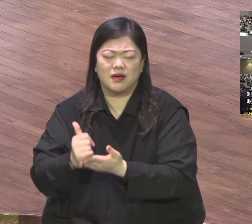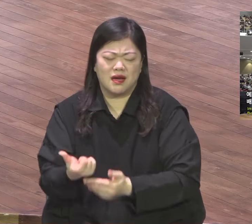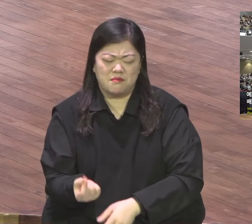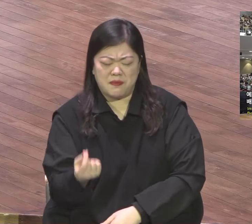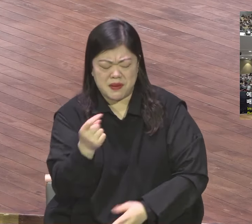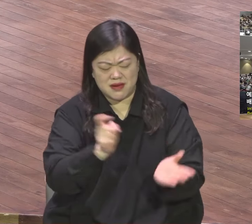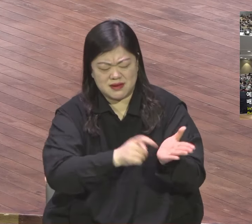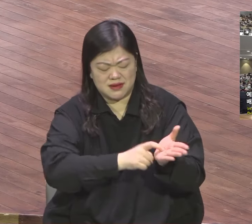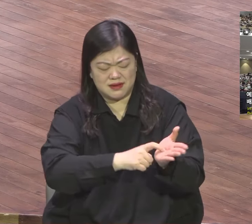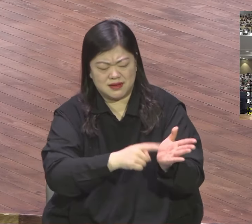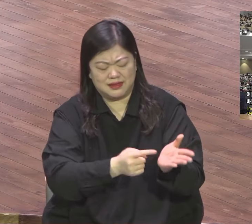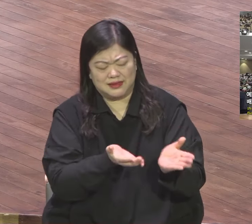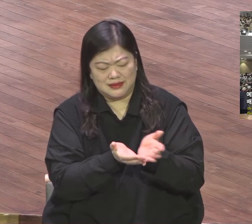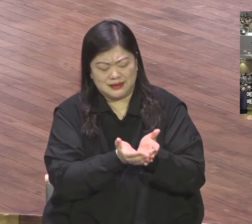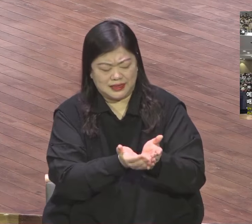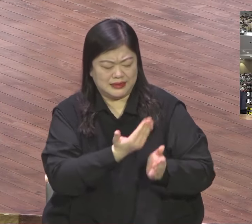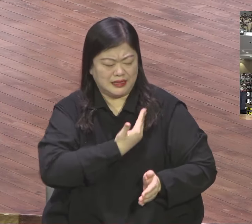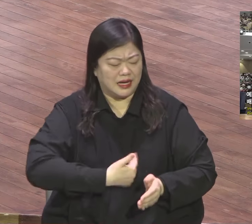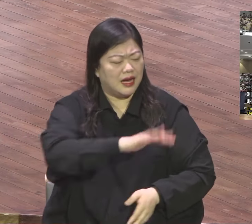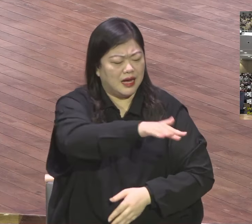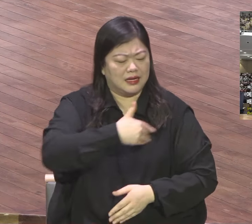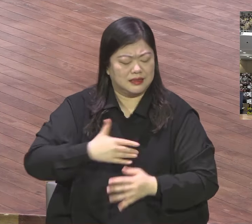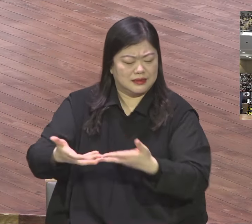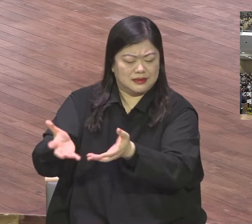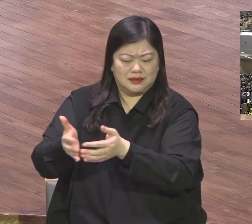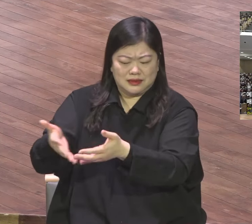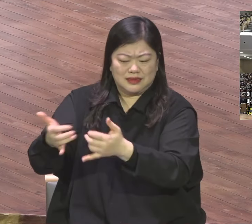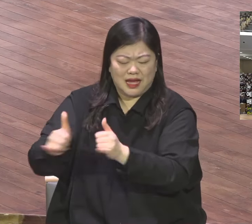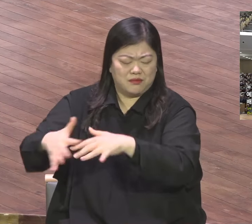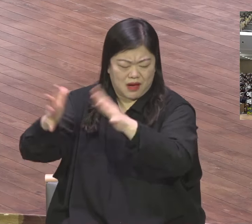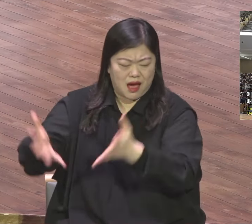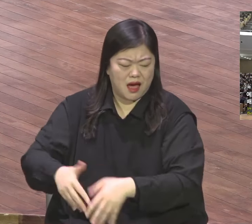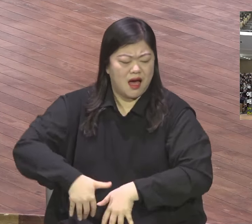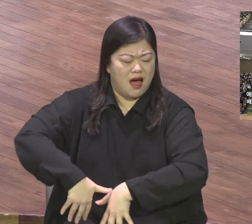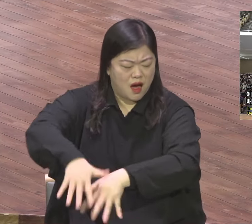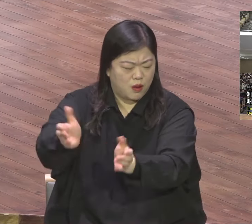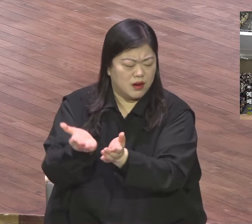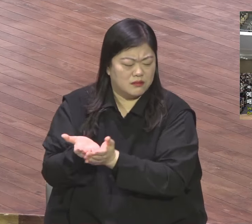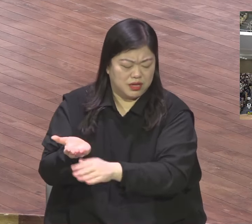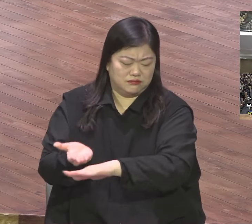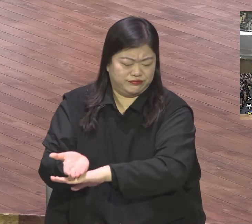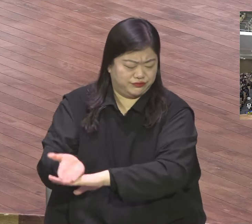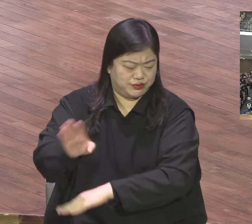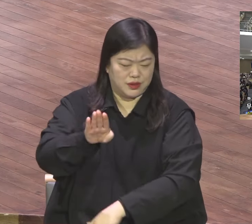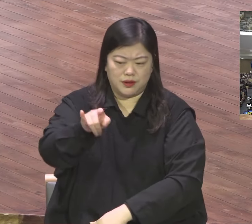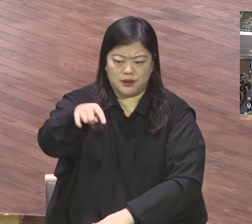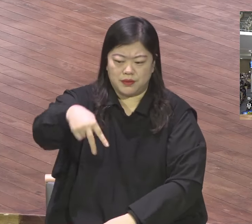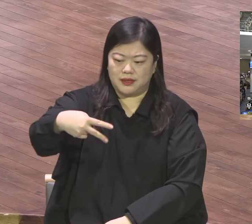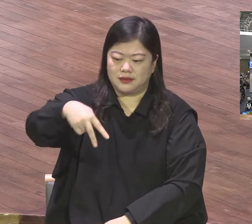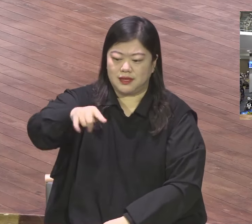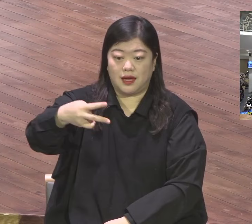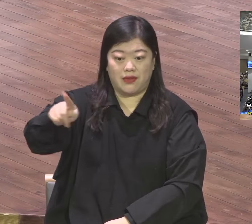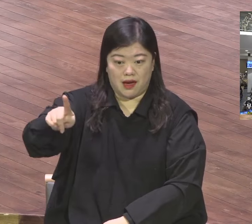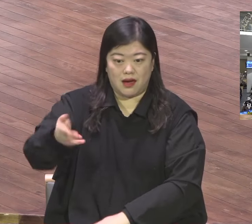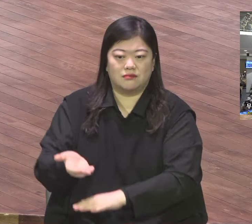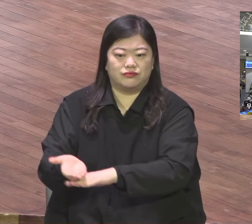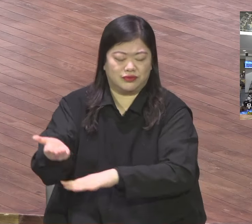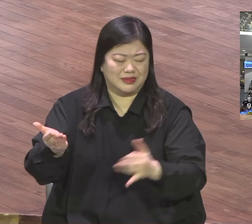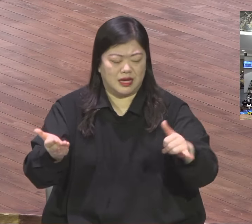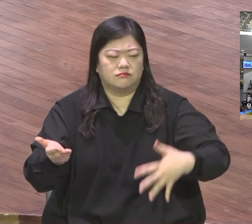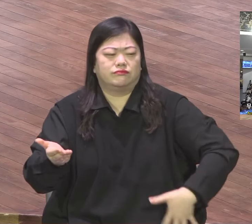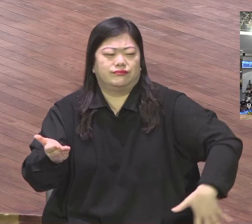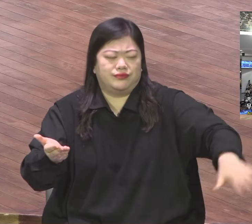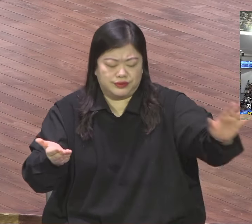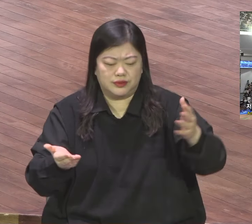재촉하사 자기가 무리를 보내는 동안에 배 타고 앞서 건너편 벳사다로 가게 하시고 무리를 작별하신 후에